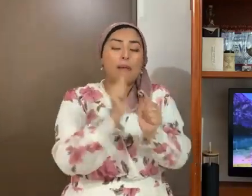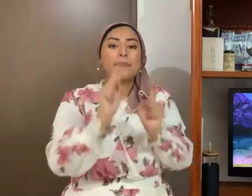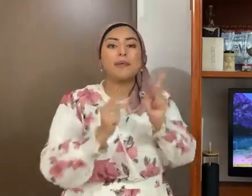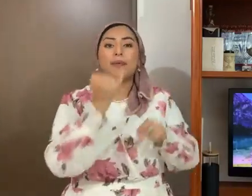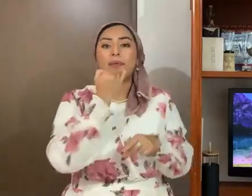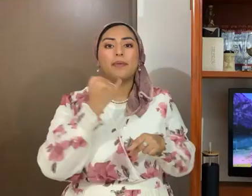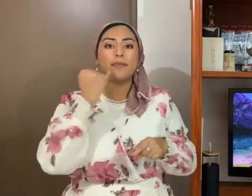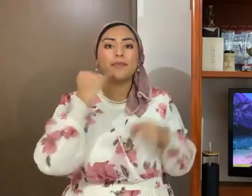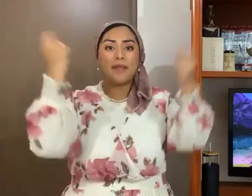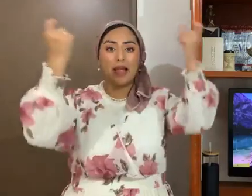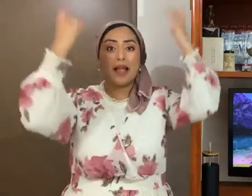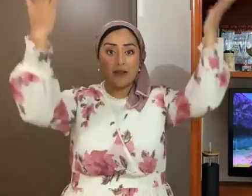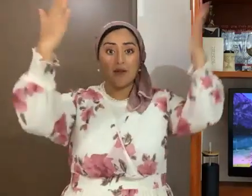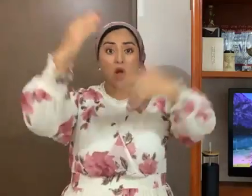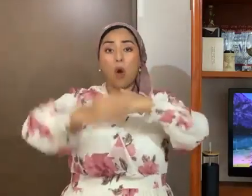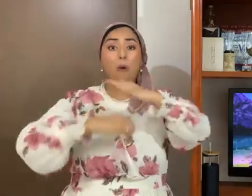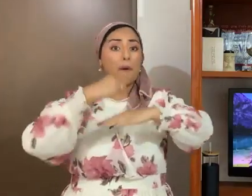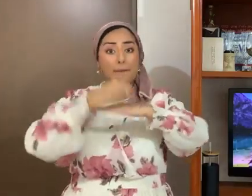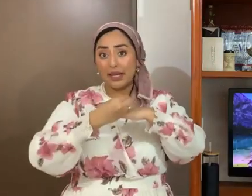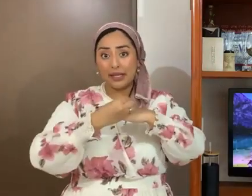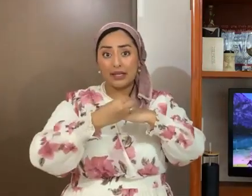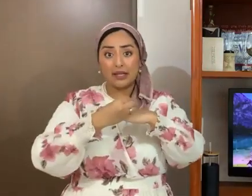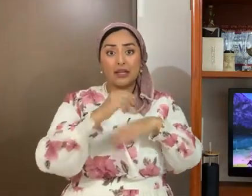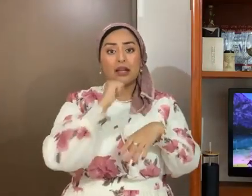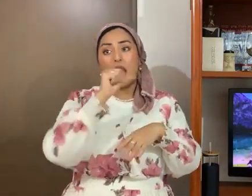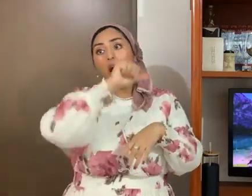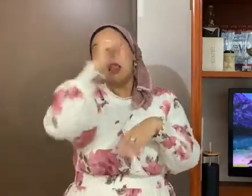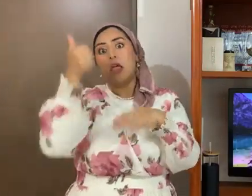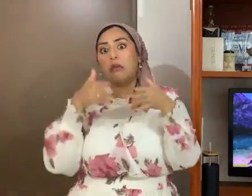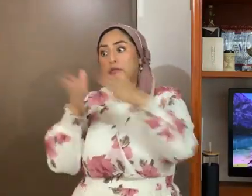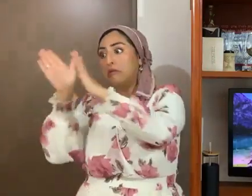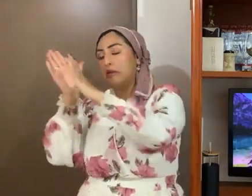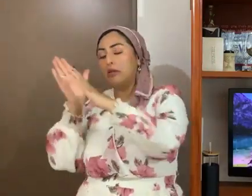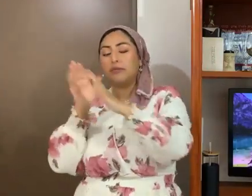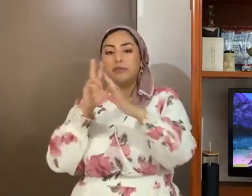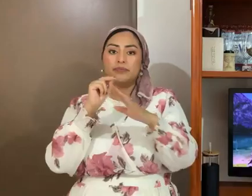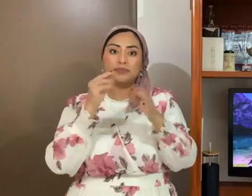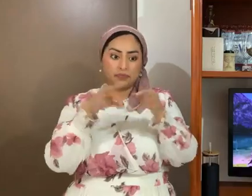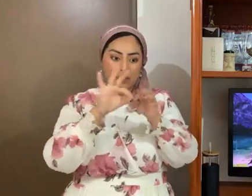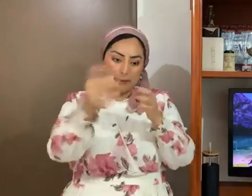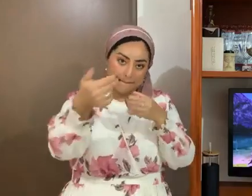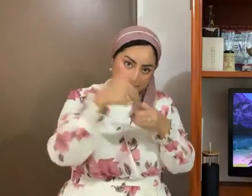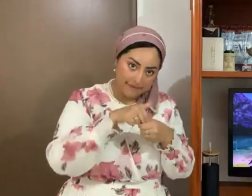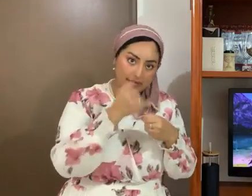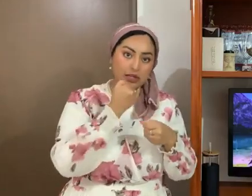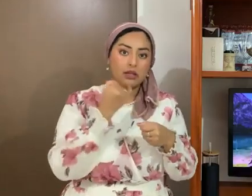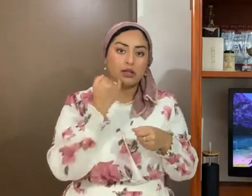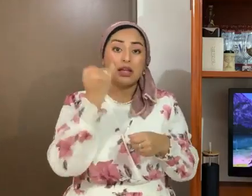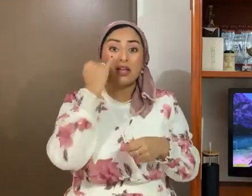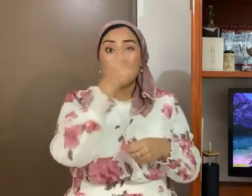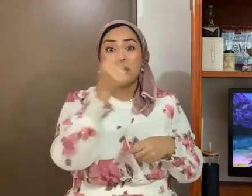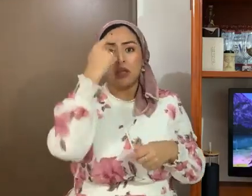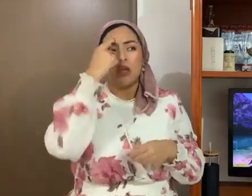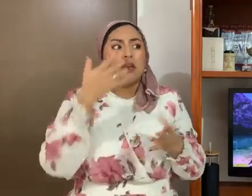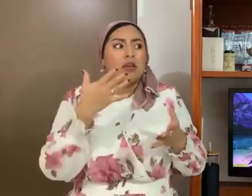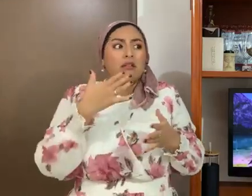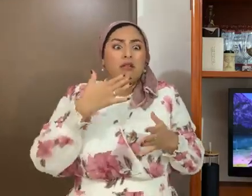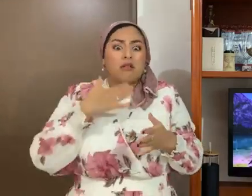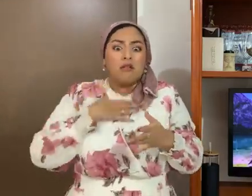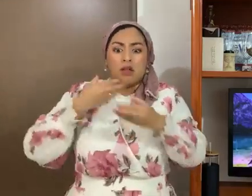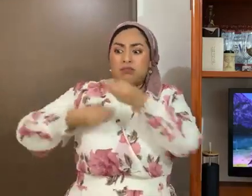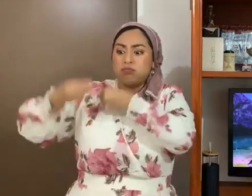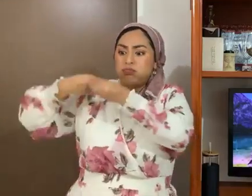Israel. Aleluya. Amén. No hay puerta para gentiles en la Nueva Jerusalén. Así que si alguien ha dicho, bueno, es que yo soy